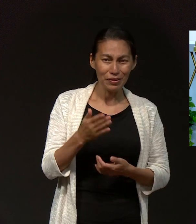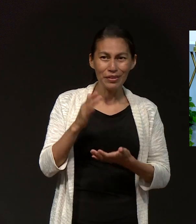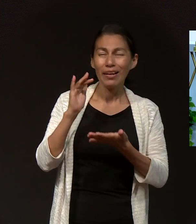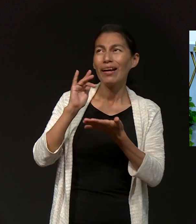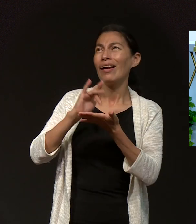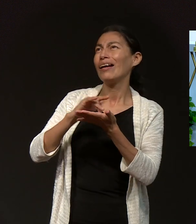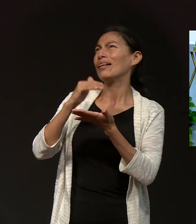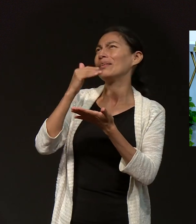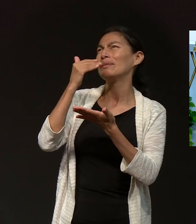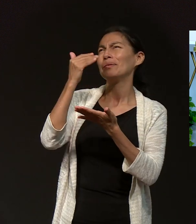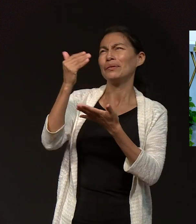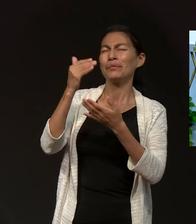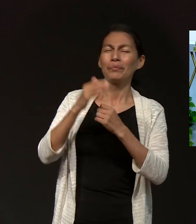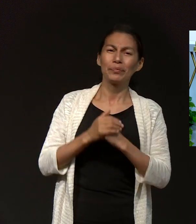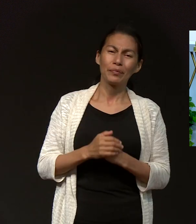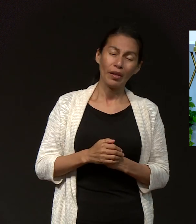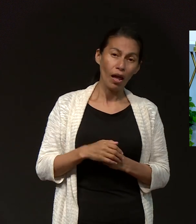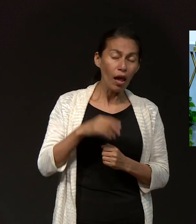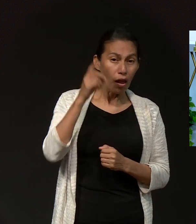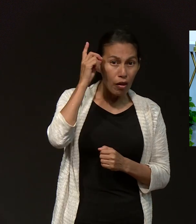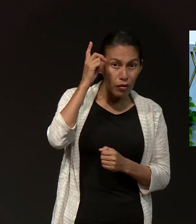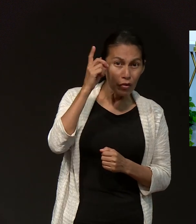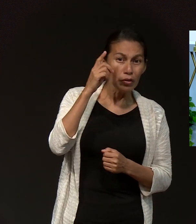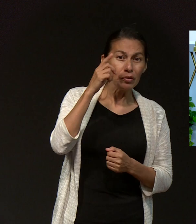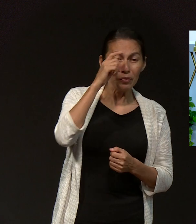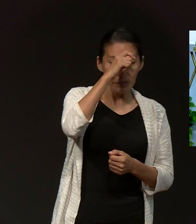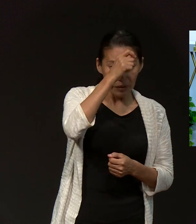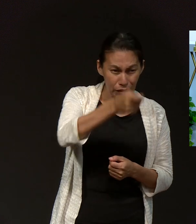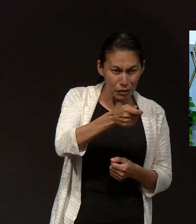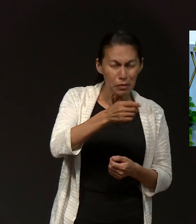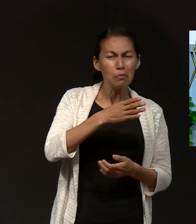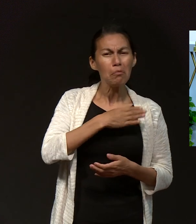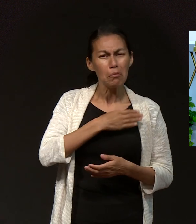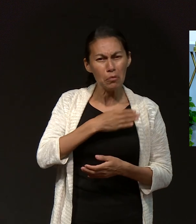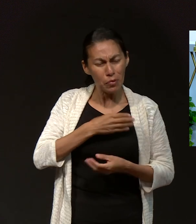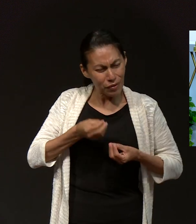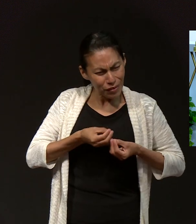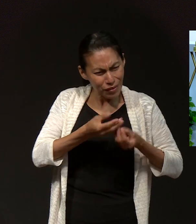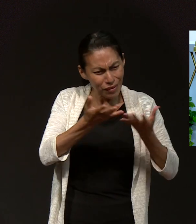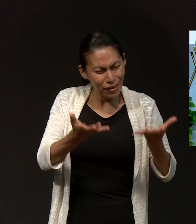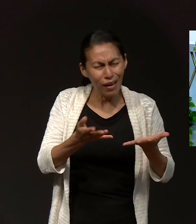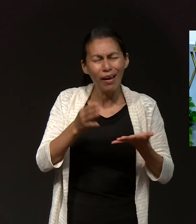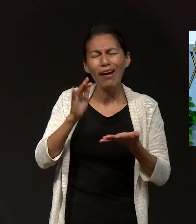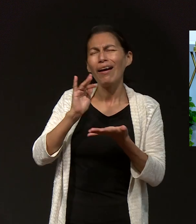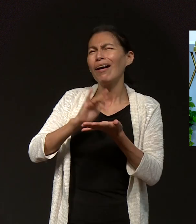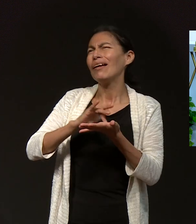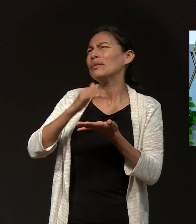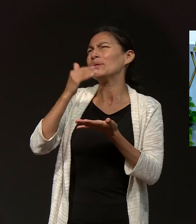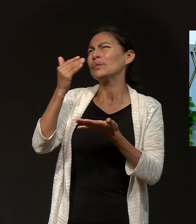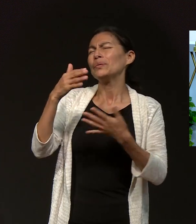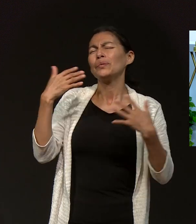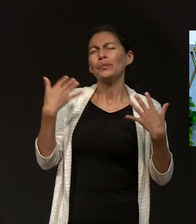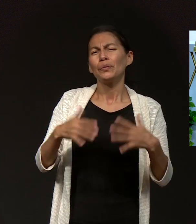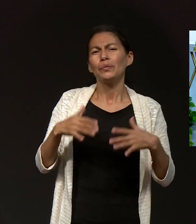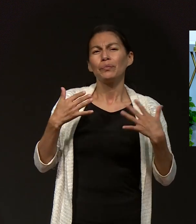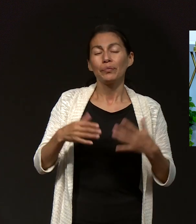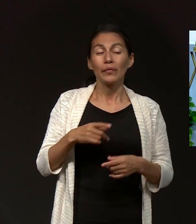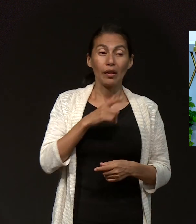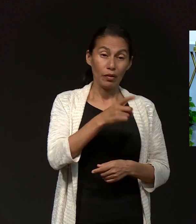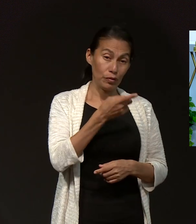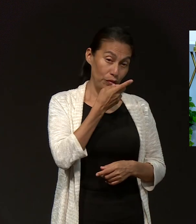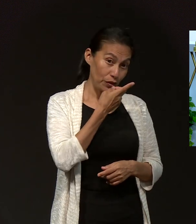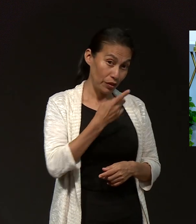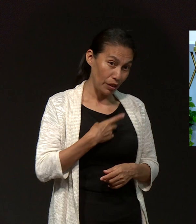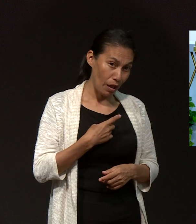a ustedes, a Dios, delante de ustedes, por todos los beneficios que han recibido. Nos contarán